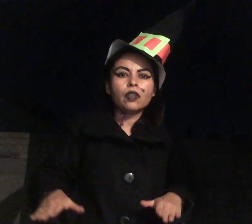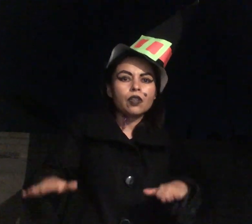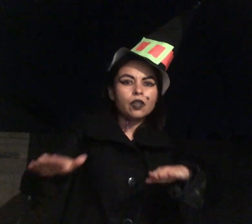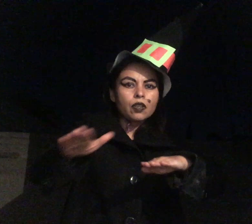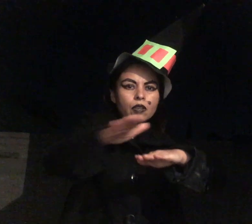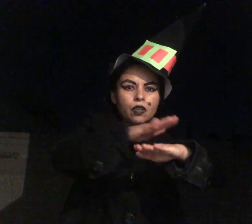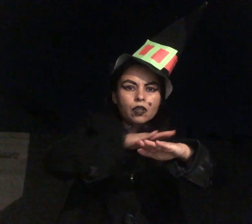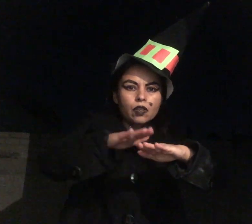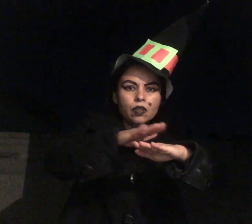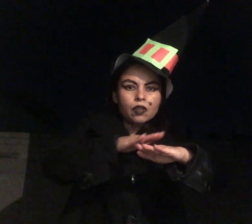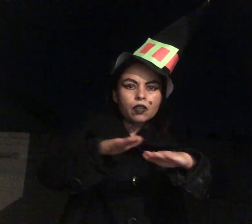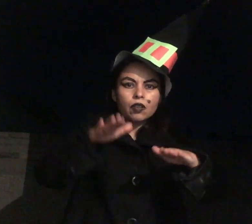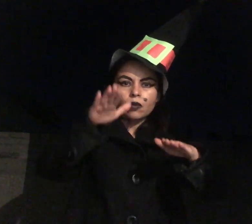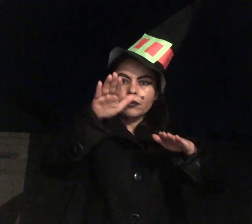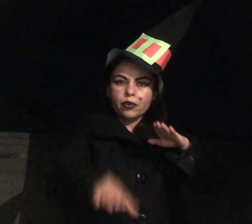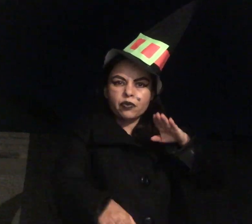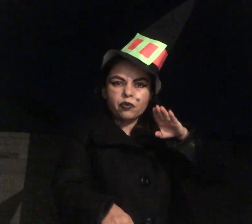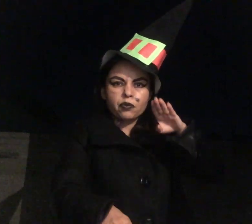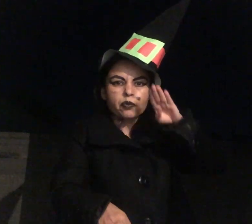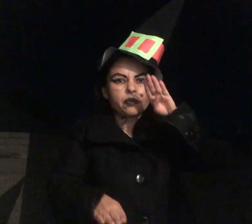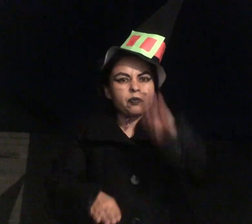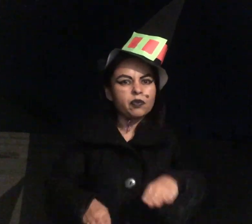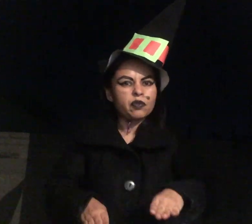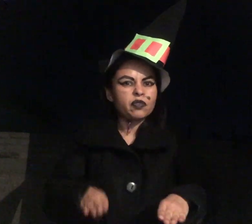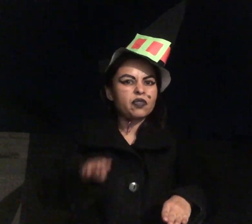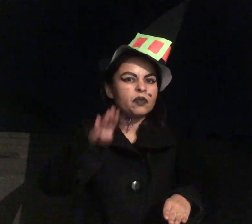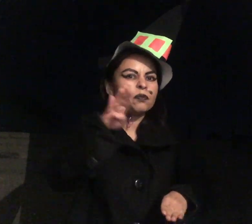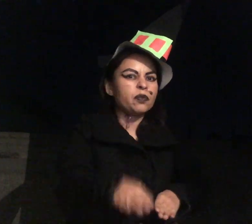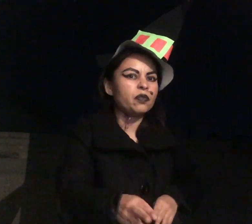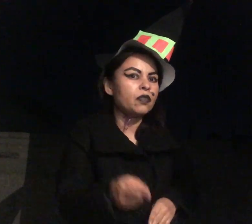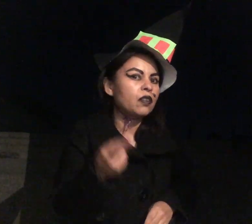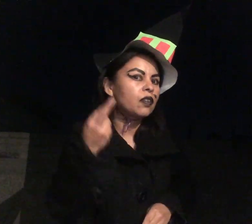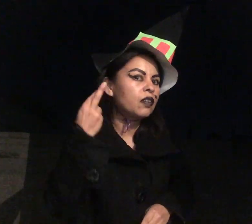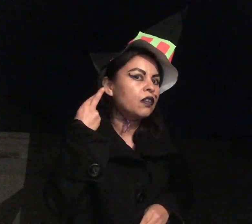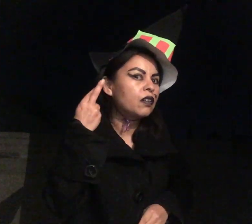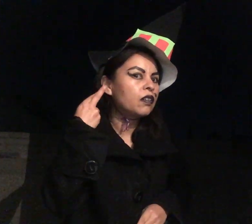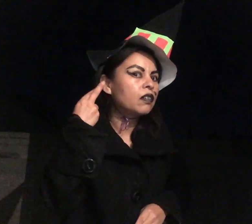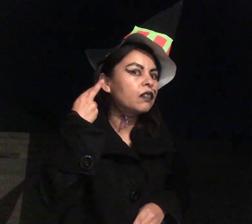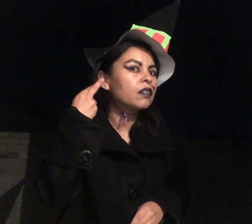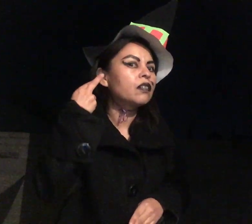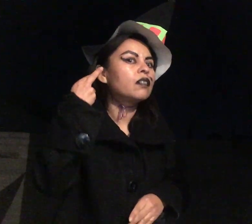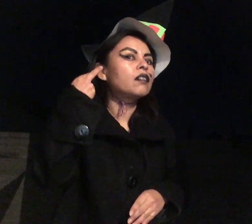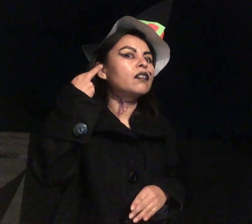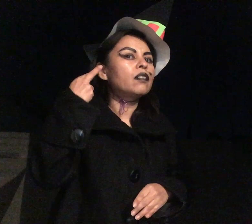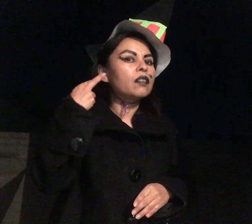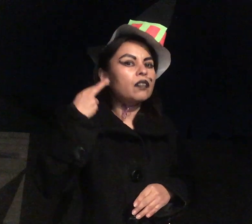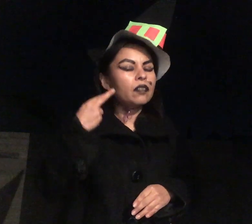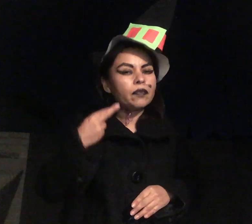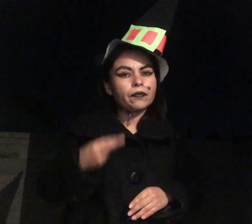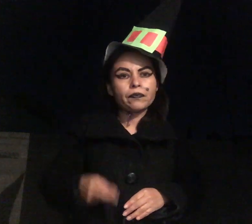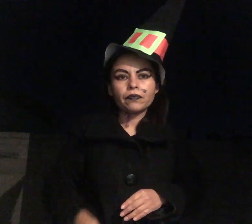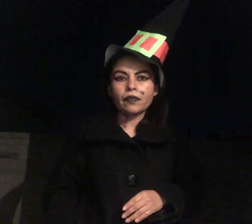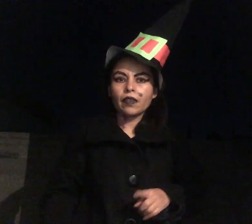el tapaco suenan pisadas, brac, ri, brac. Se